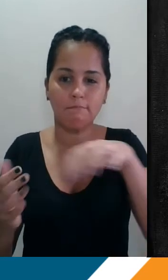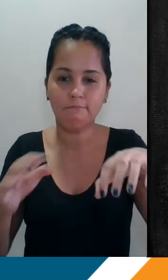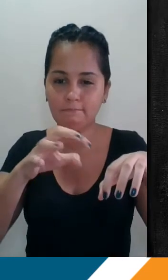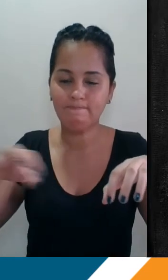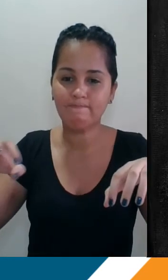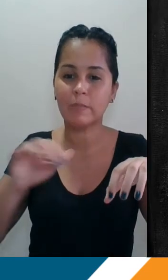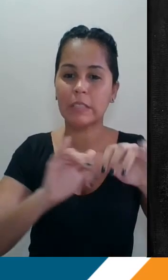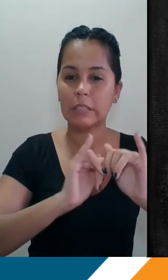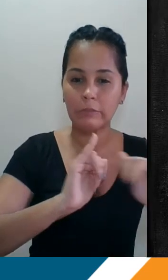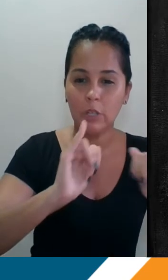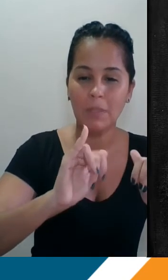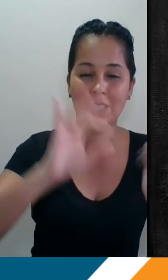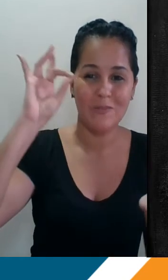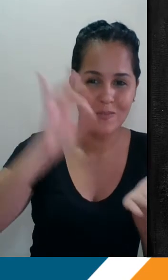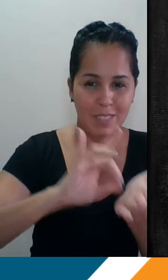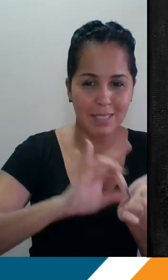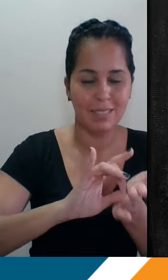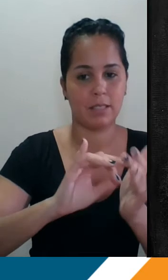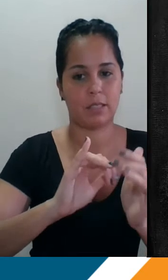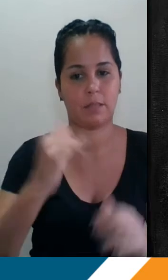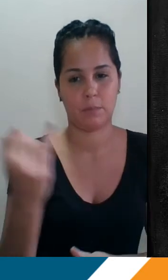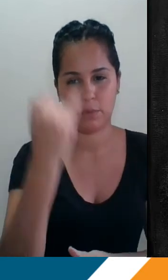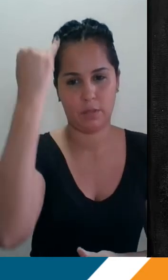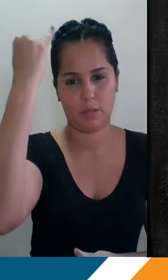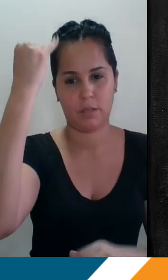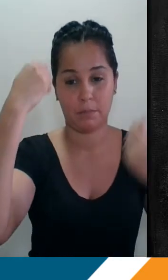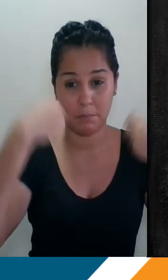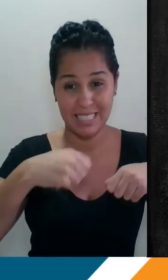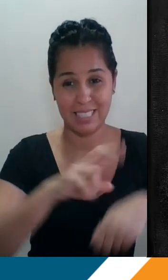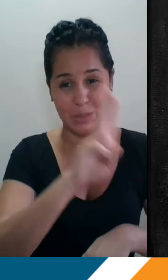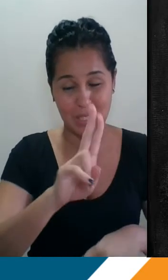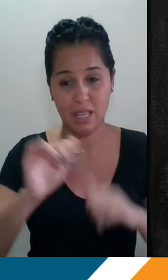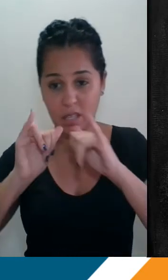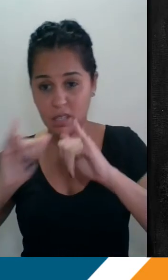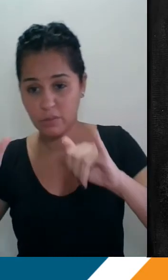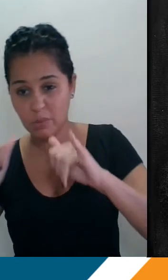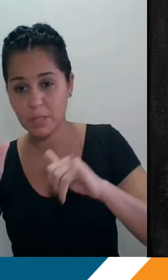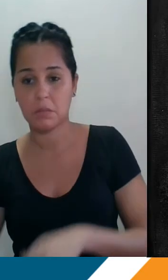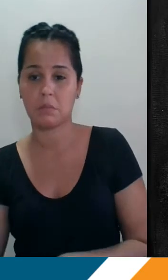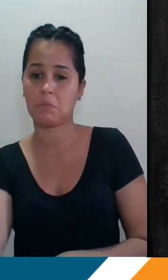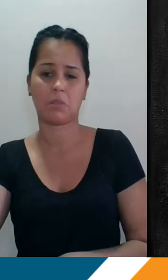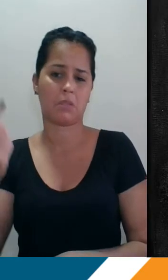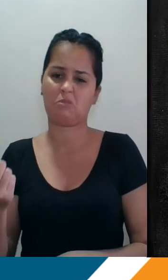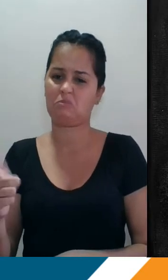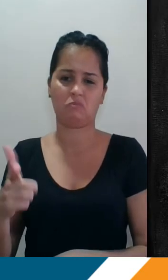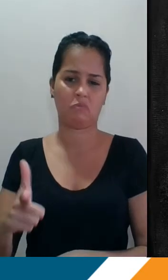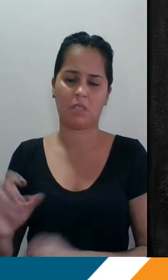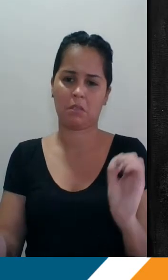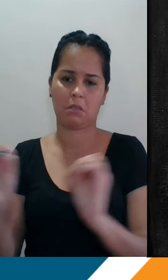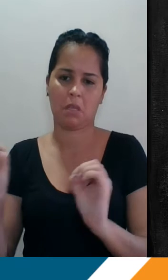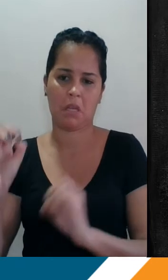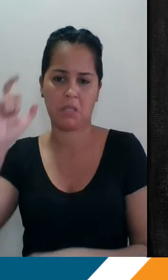separar quais que são, de fato, as informações realmente importantes que a gente vai usar e quais são as informações numéricas que não são